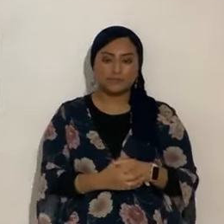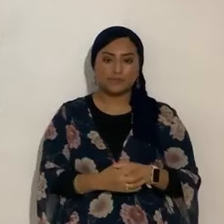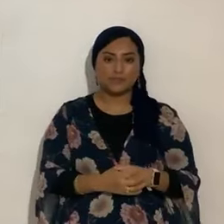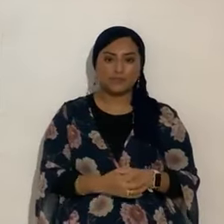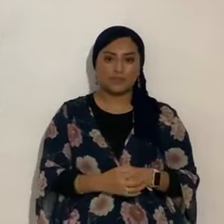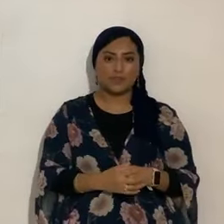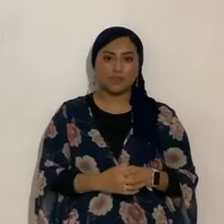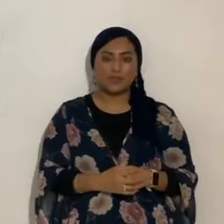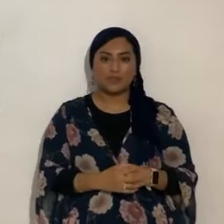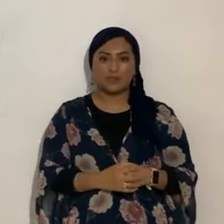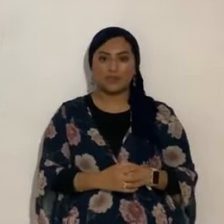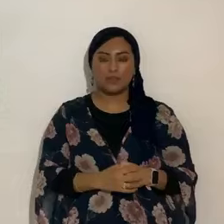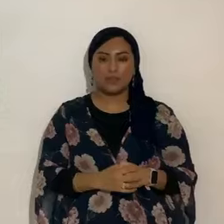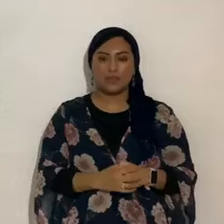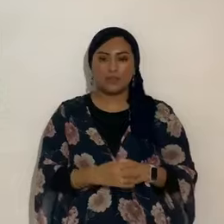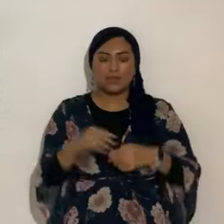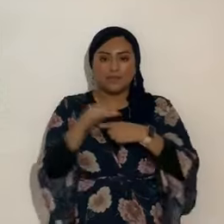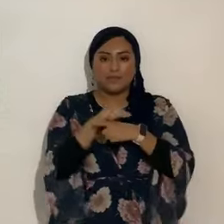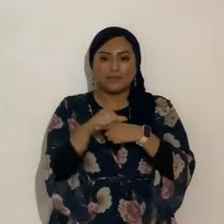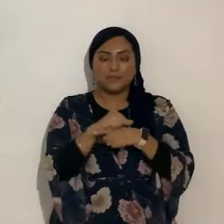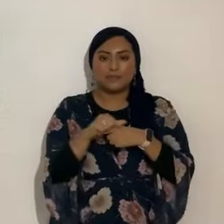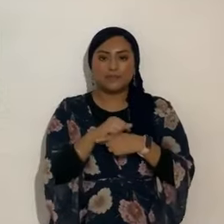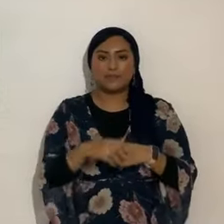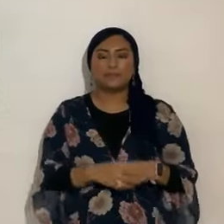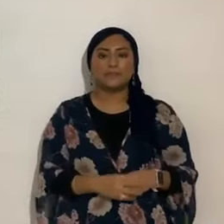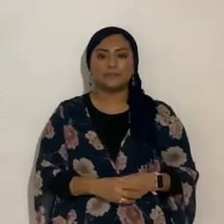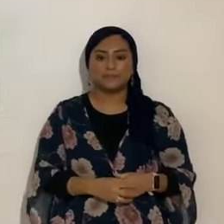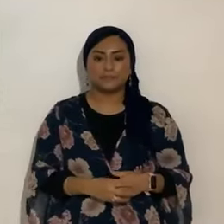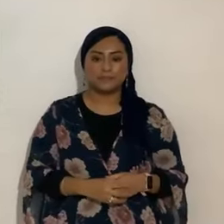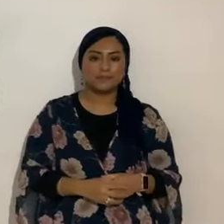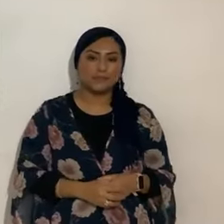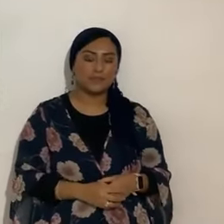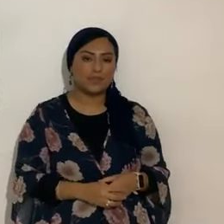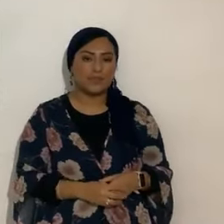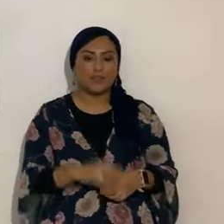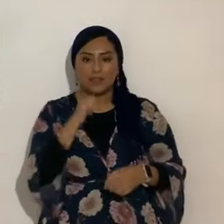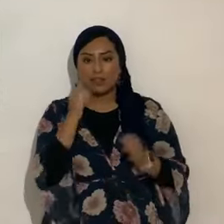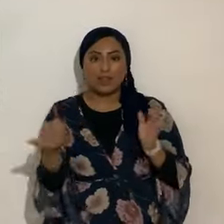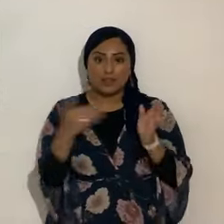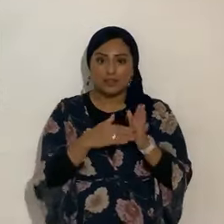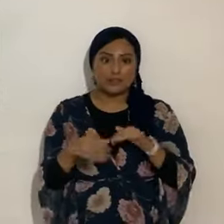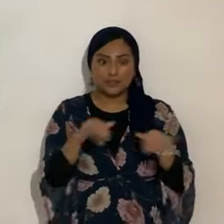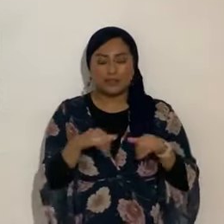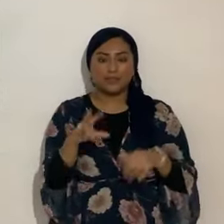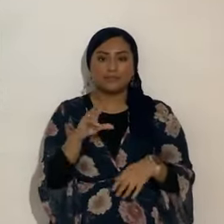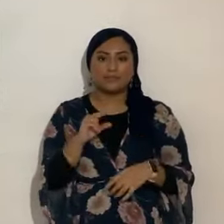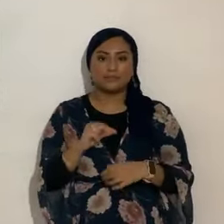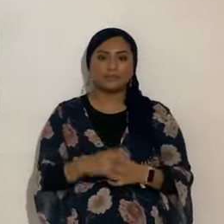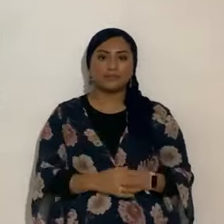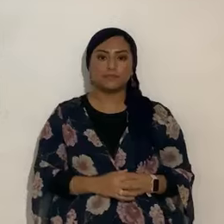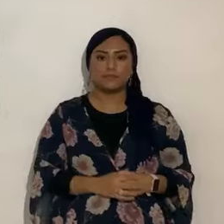ver, es un repaso, pero chiquitito. No voy a darles otra vez la prédica, no.